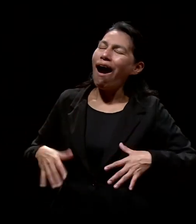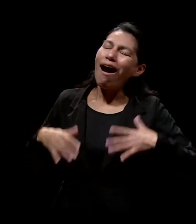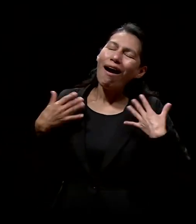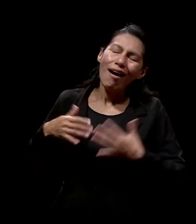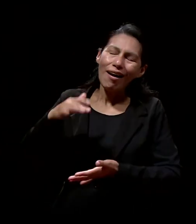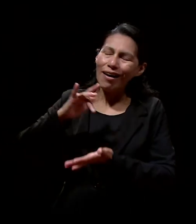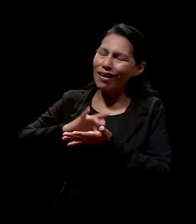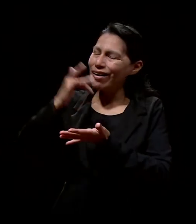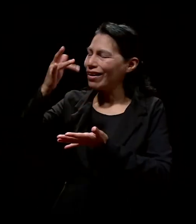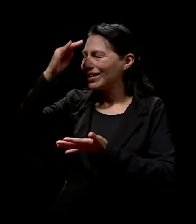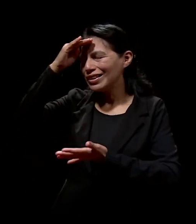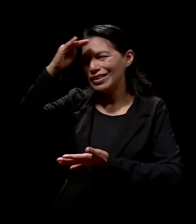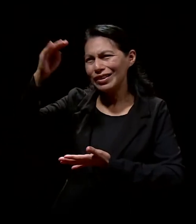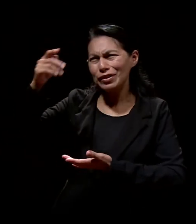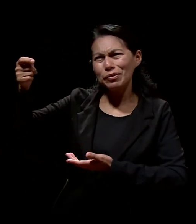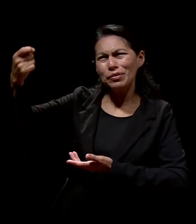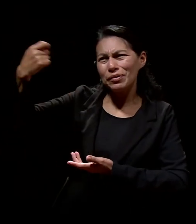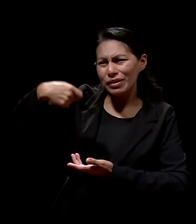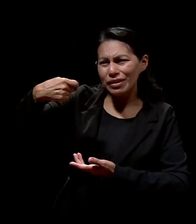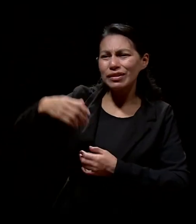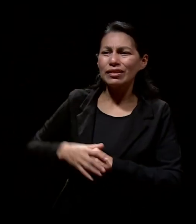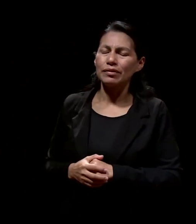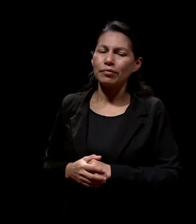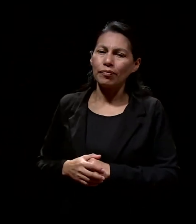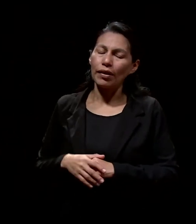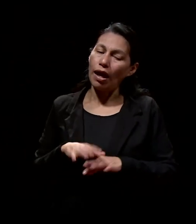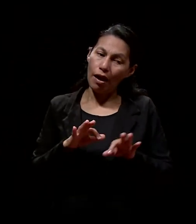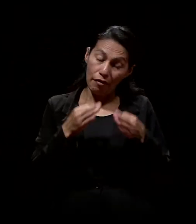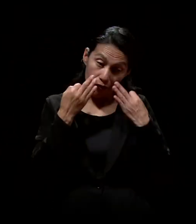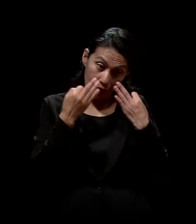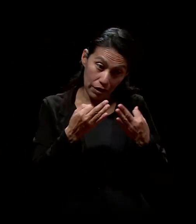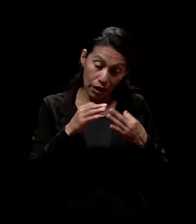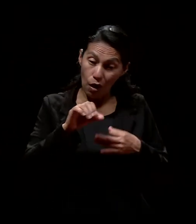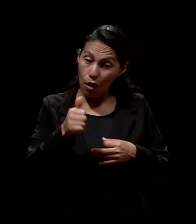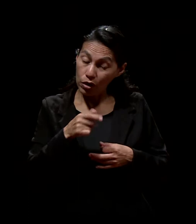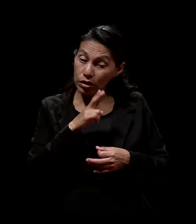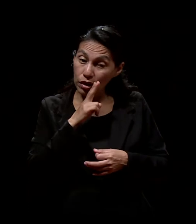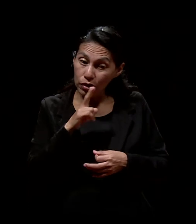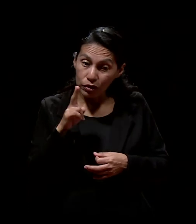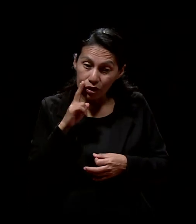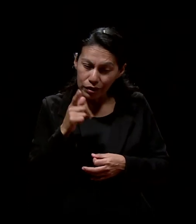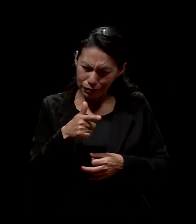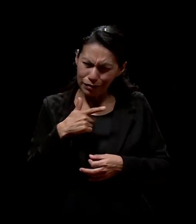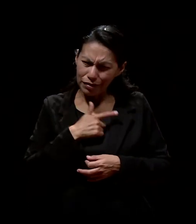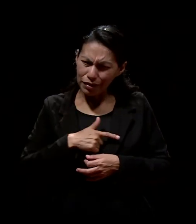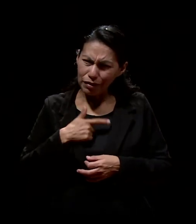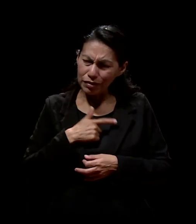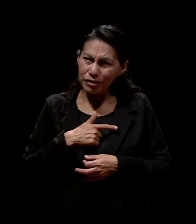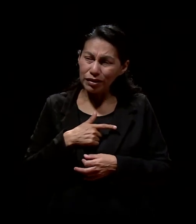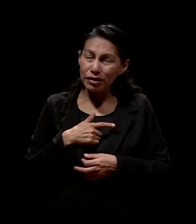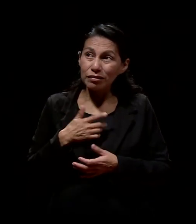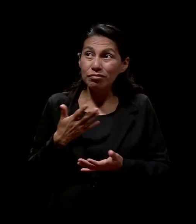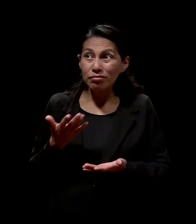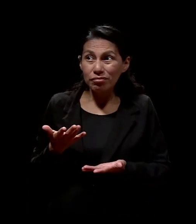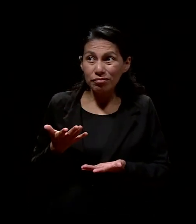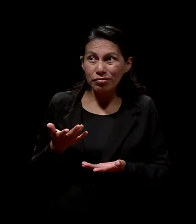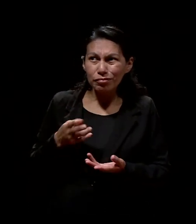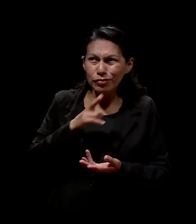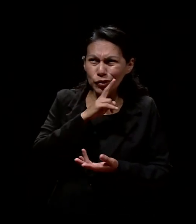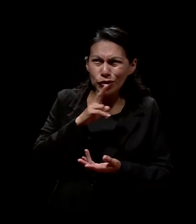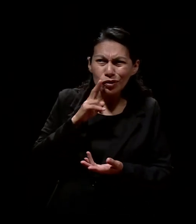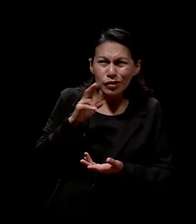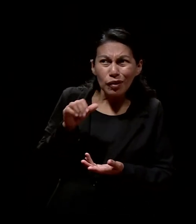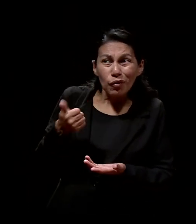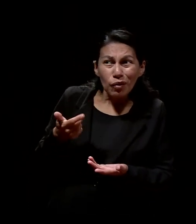tus bendiciones, porque tú eres bueno conmigo. Y me dice, pero ¿sabes qué? Hay otra cosa más. Hay una noticia también que te va a